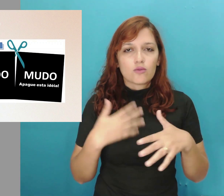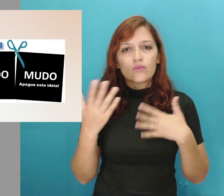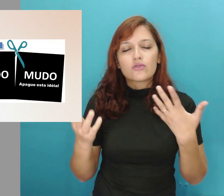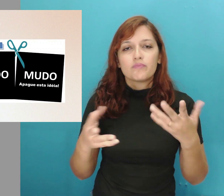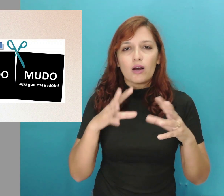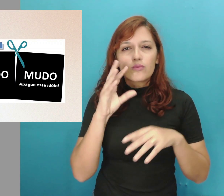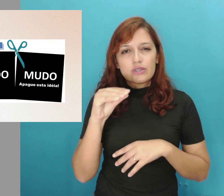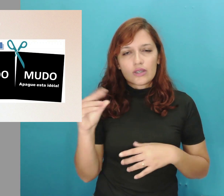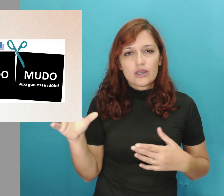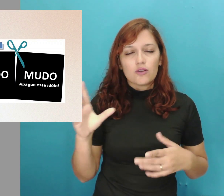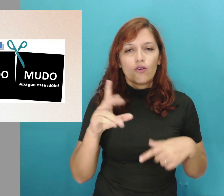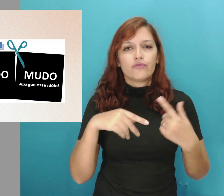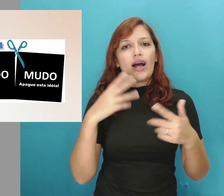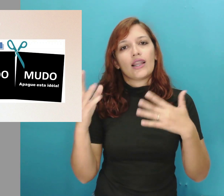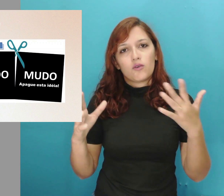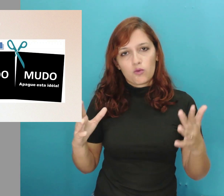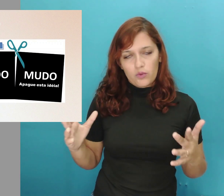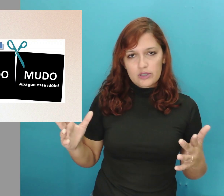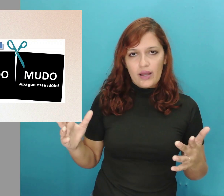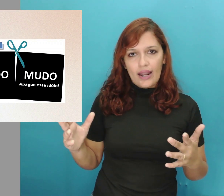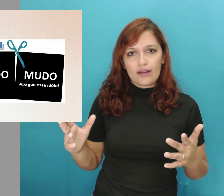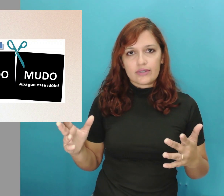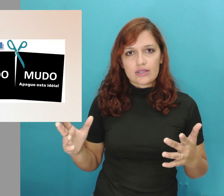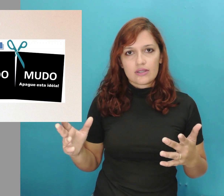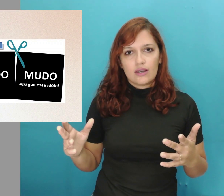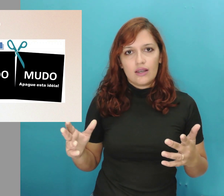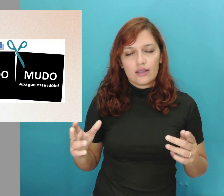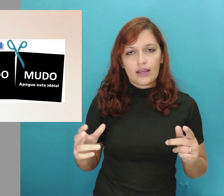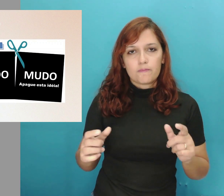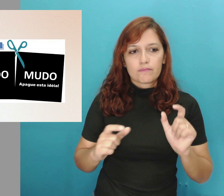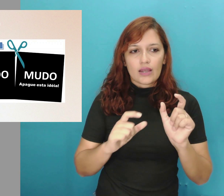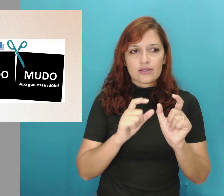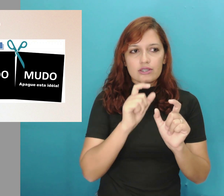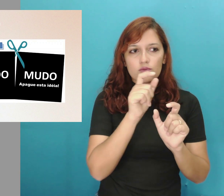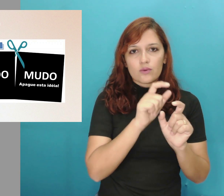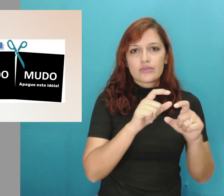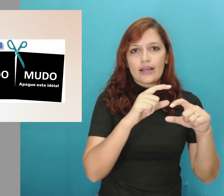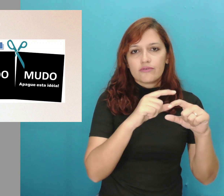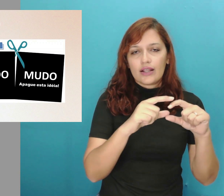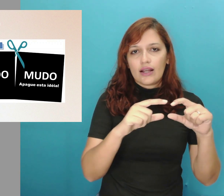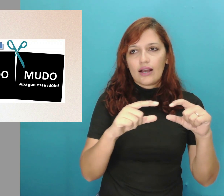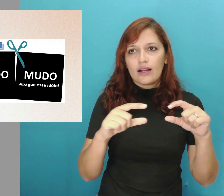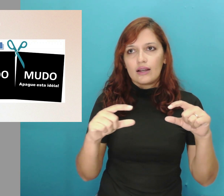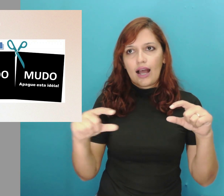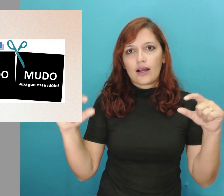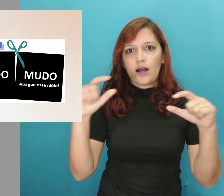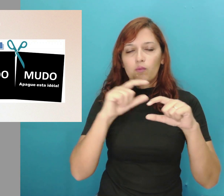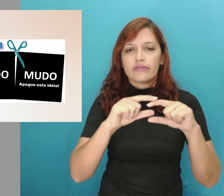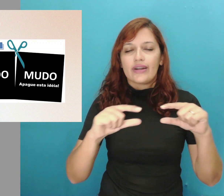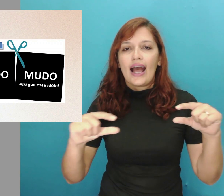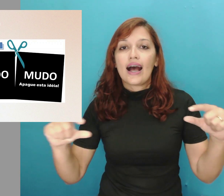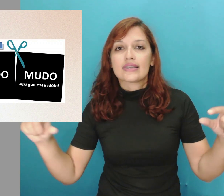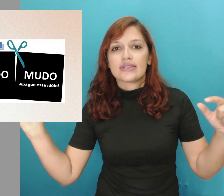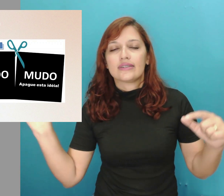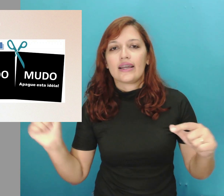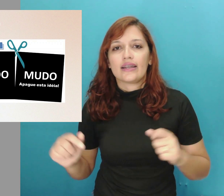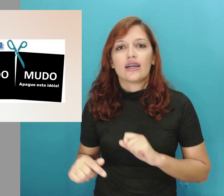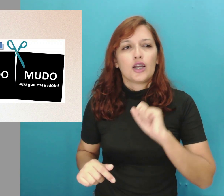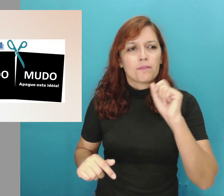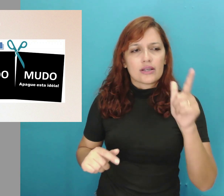alguns balbuciam ou falam algumas palavras, né? Às vezes não consegue falar uma frase inteira, mas